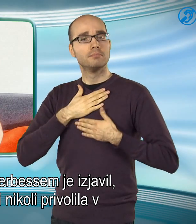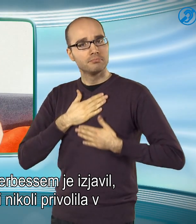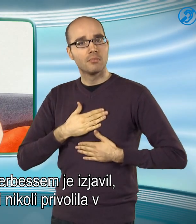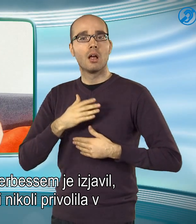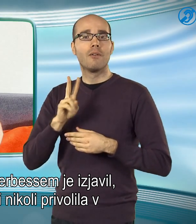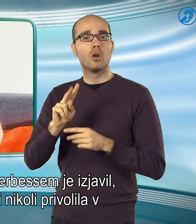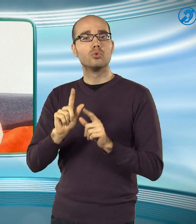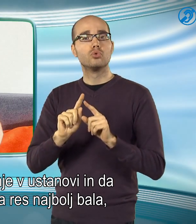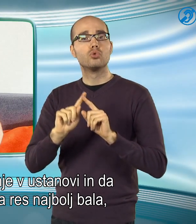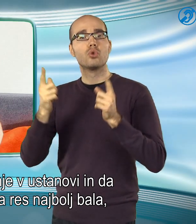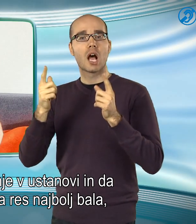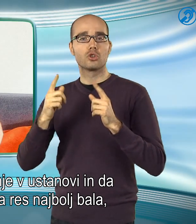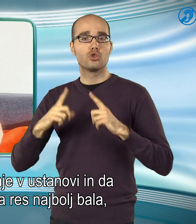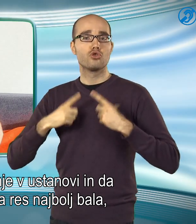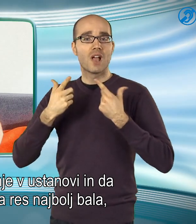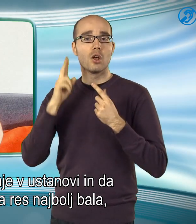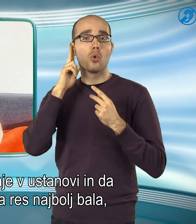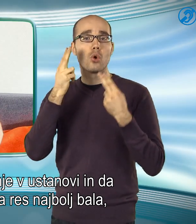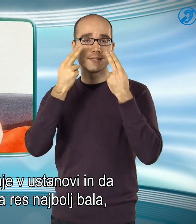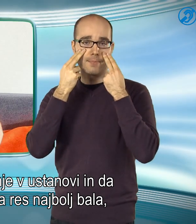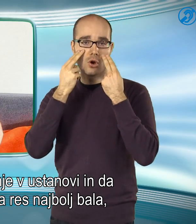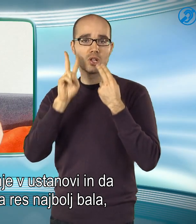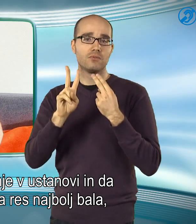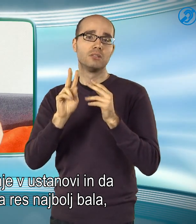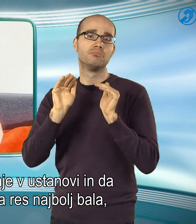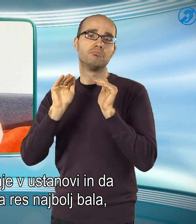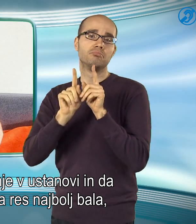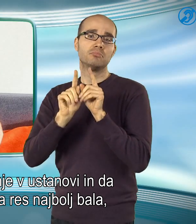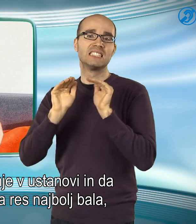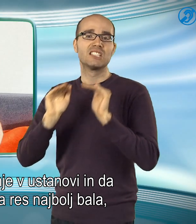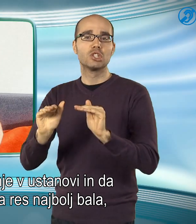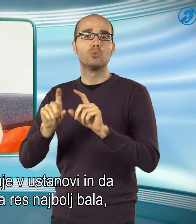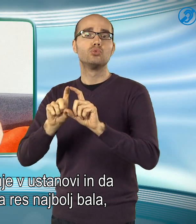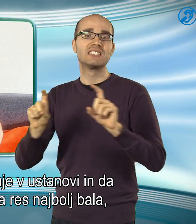vsega res najbolj bala, da ne bi mogla več videti drug drugega.